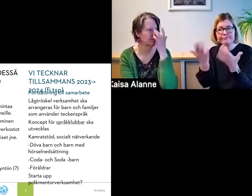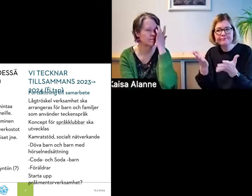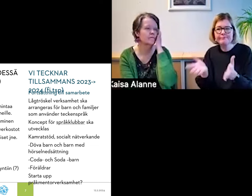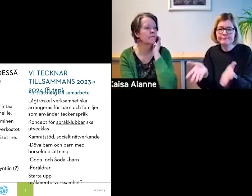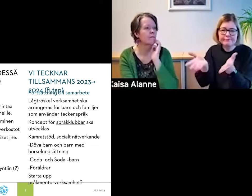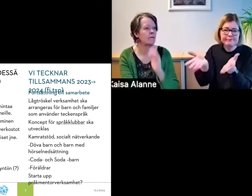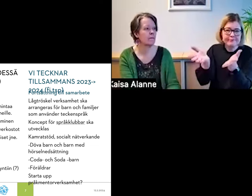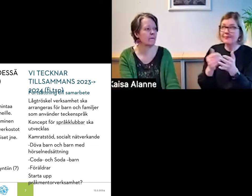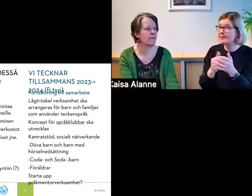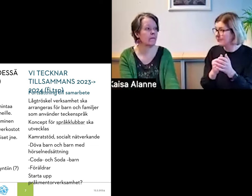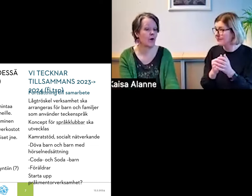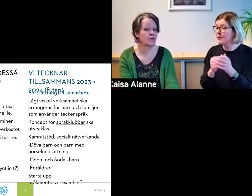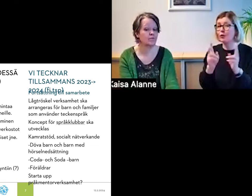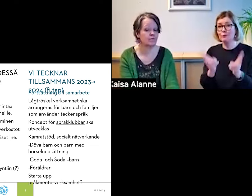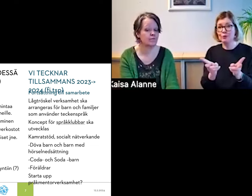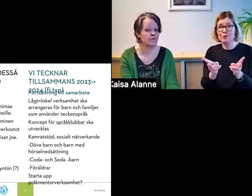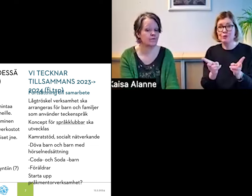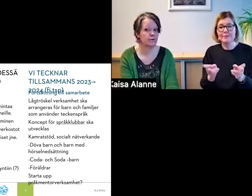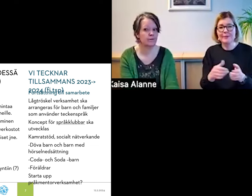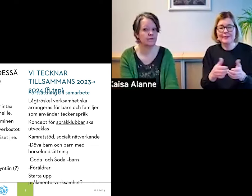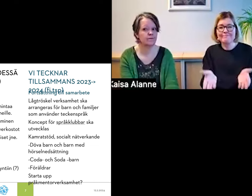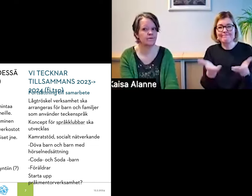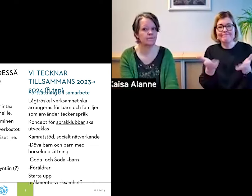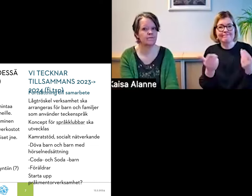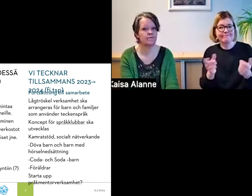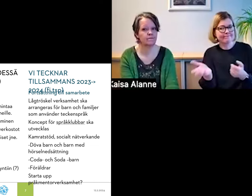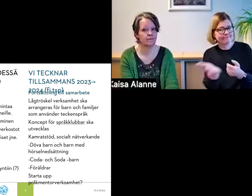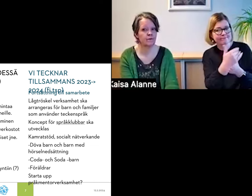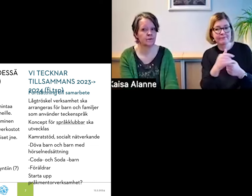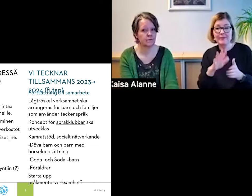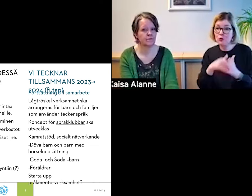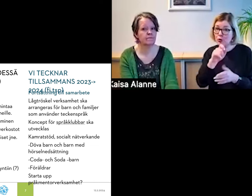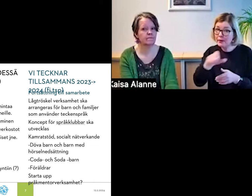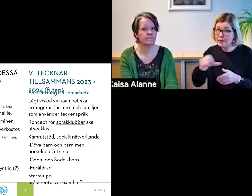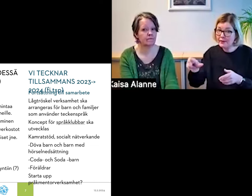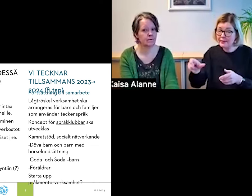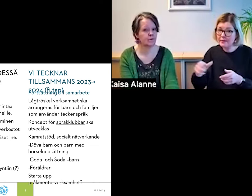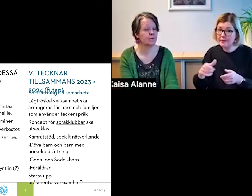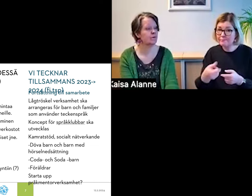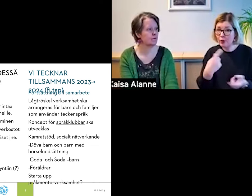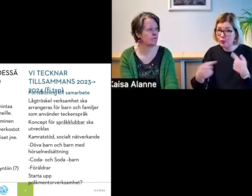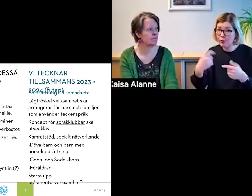minkälaista ohjeistusta tarvitaan ja mitä halutaan tarjota sinne hyvinvointialueille.